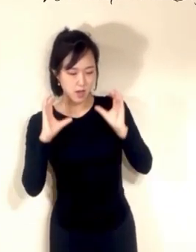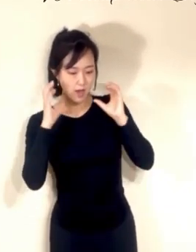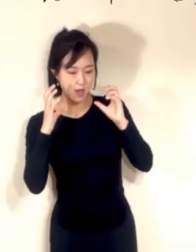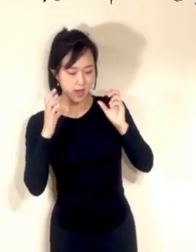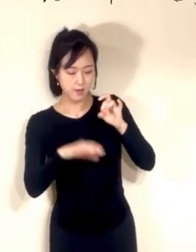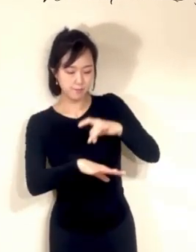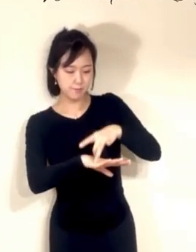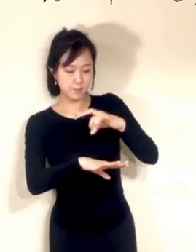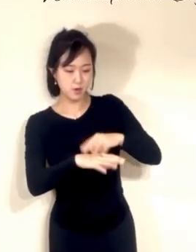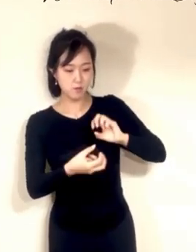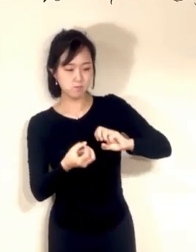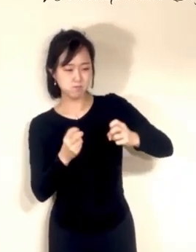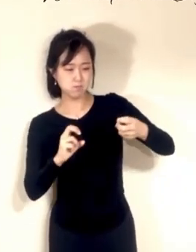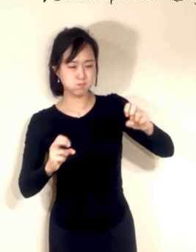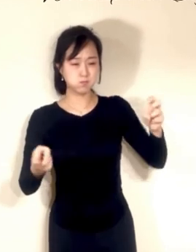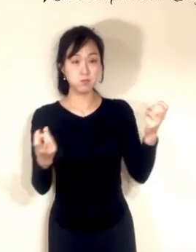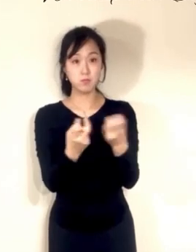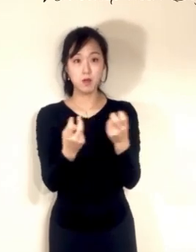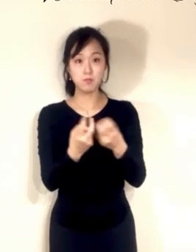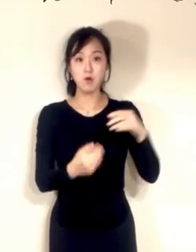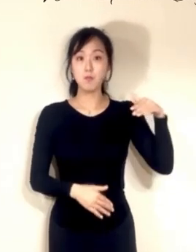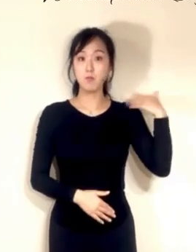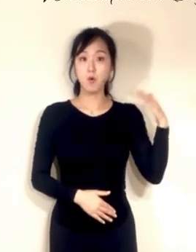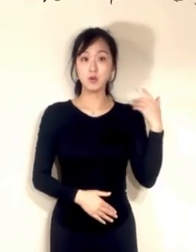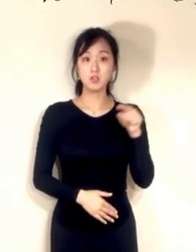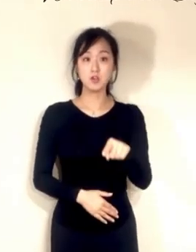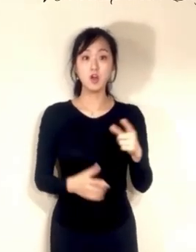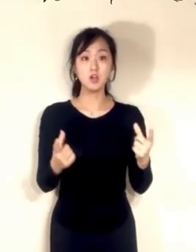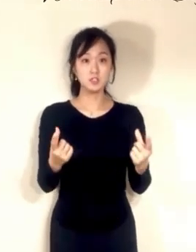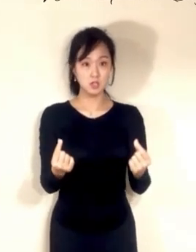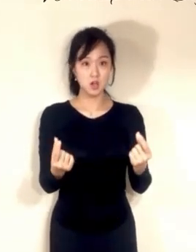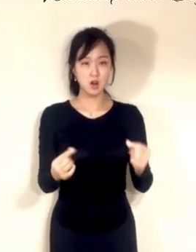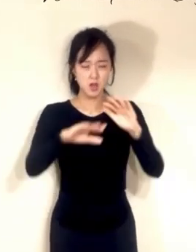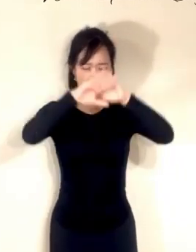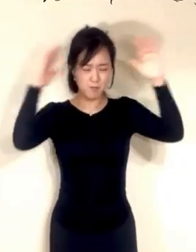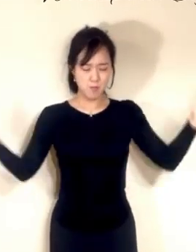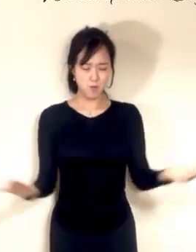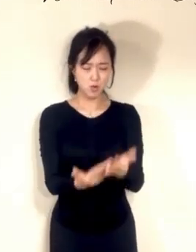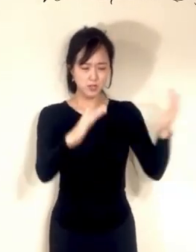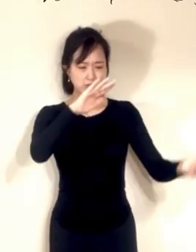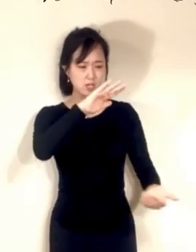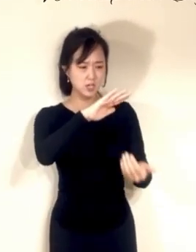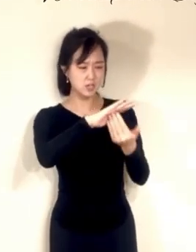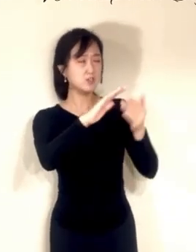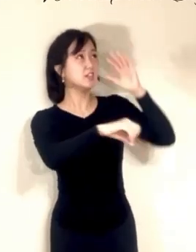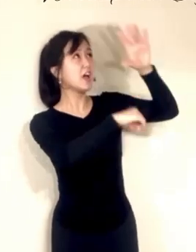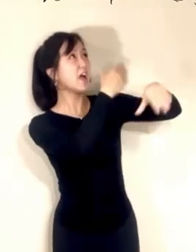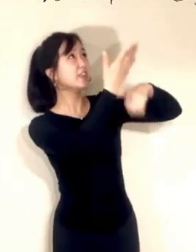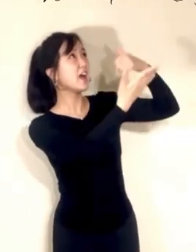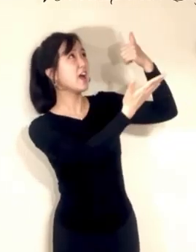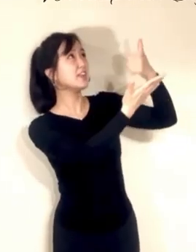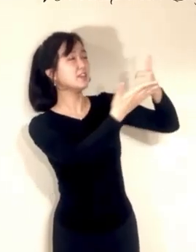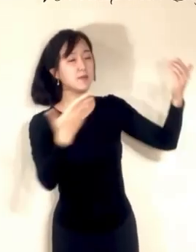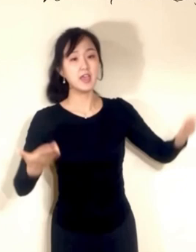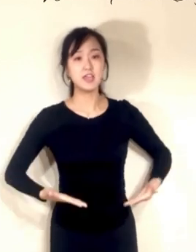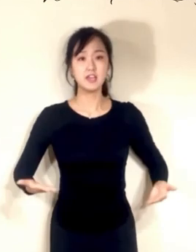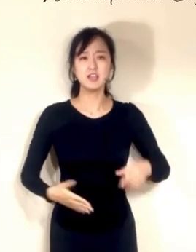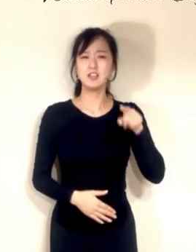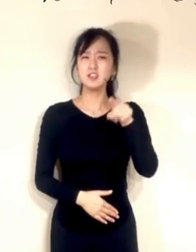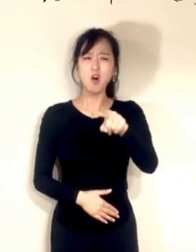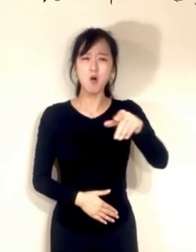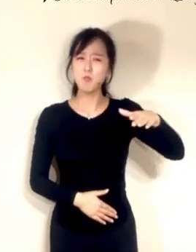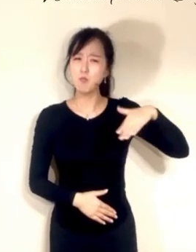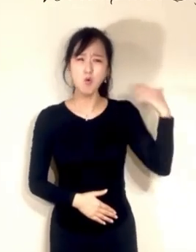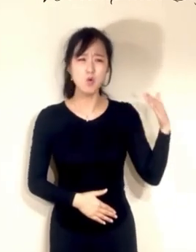어떻게 자라는지를 내가 알지 못함같이 만사를 성취하시는 하나님의 일을 내가 알지